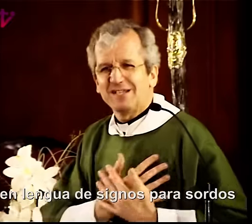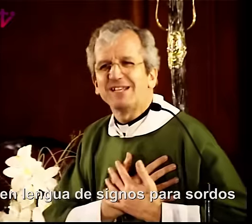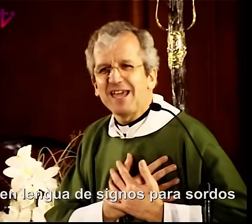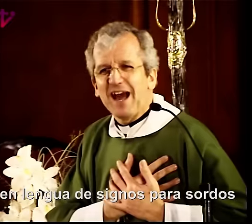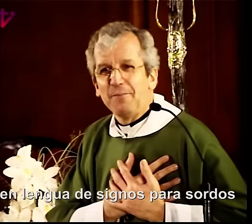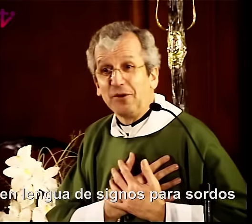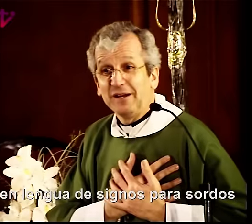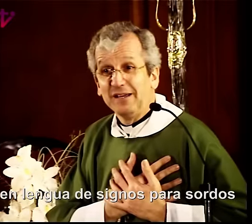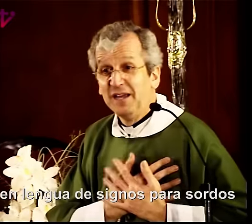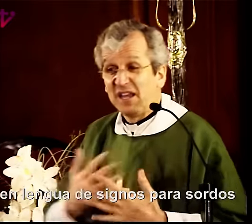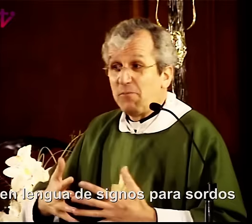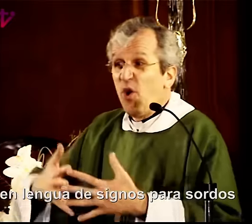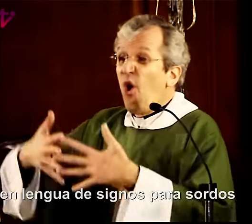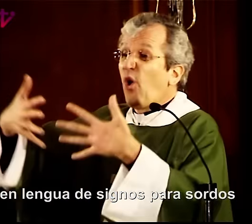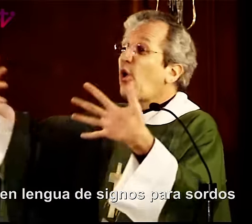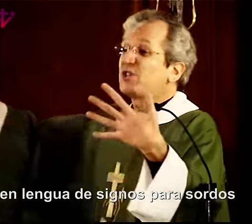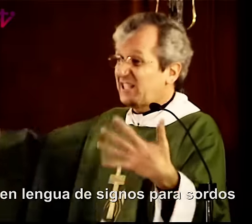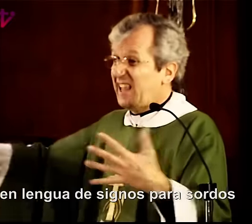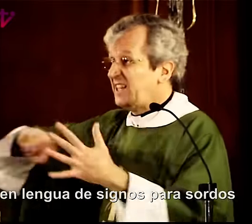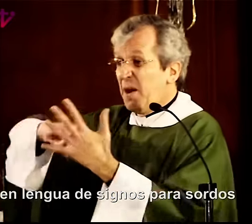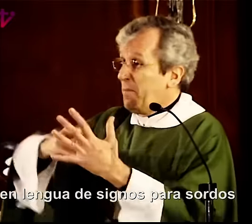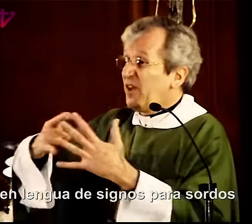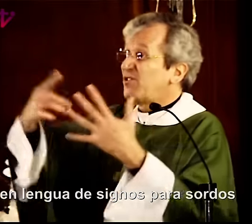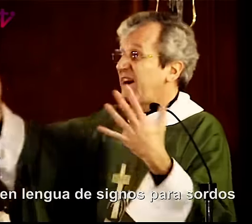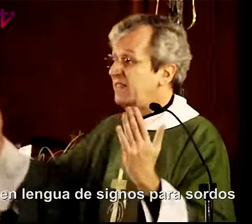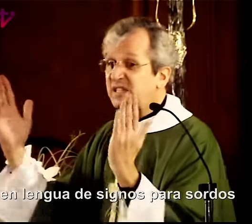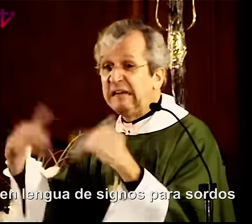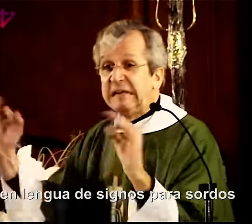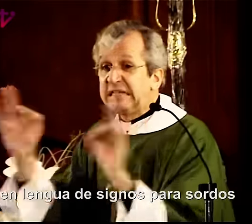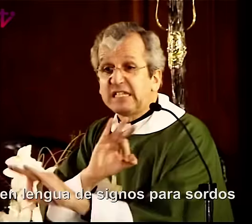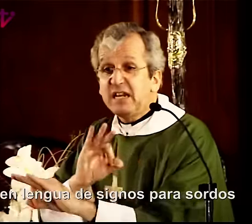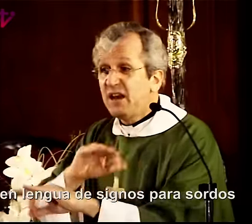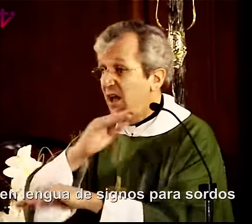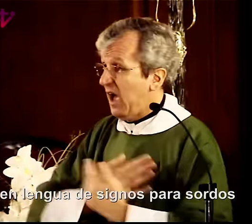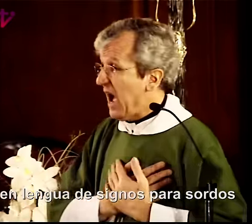hay amor. Cambio, cosas grandes, proyectos grandes, sin amor,